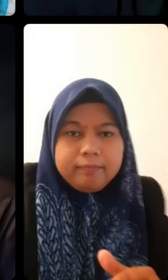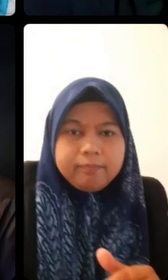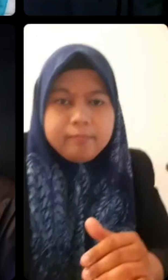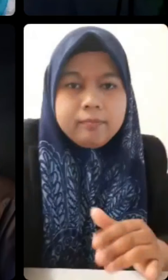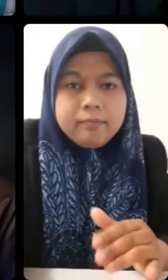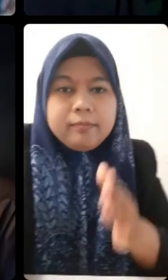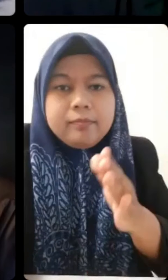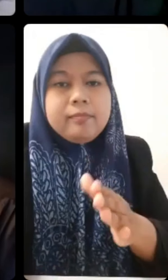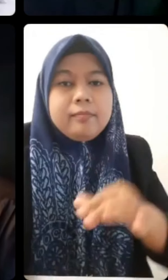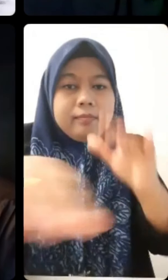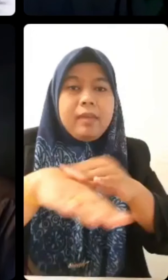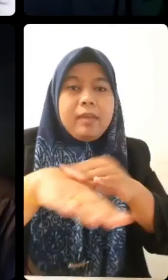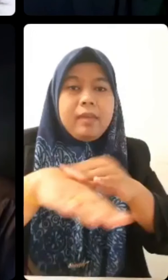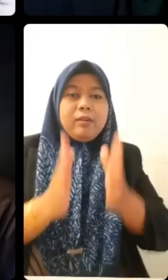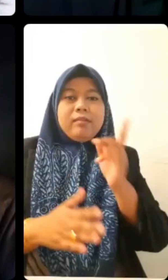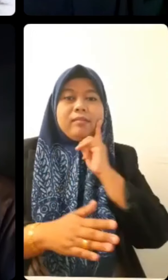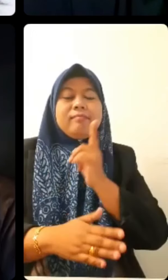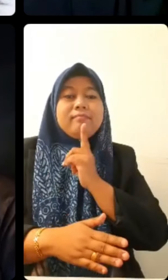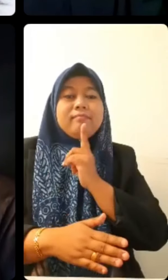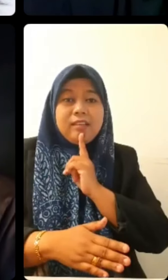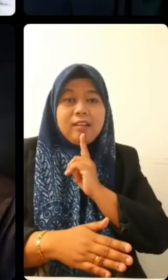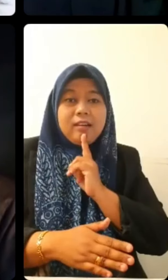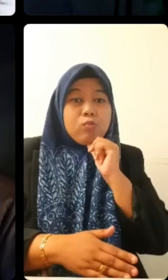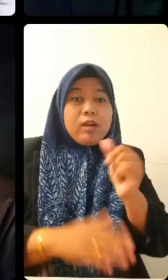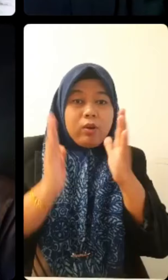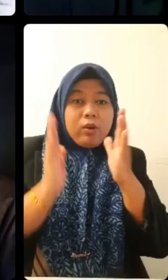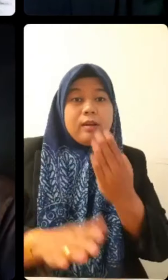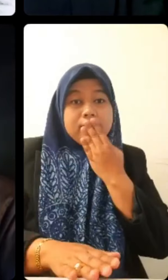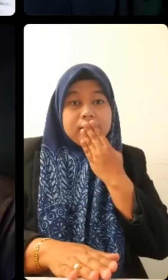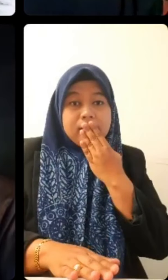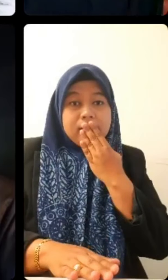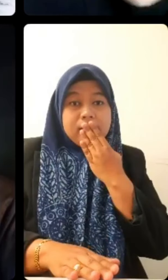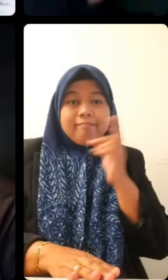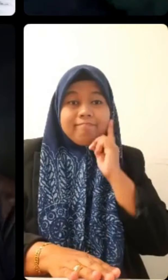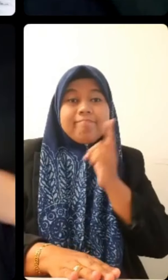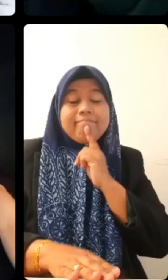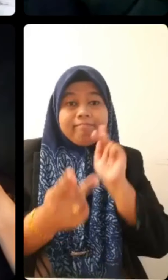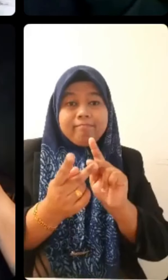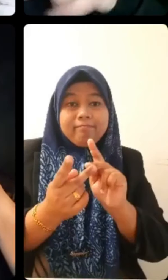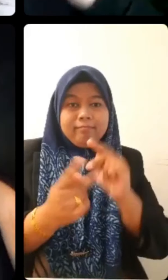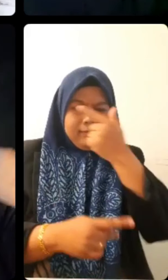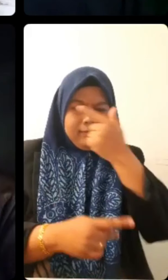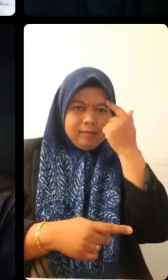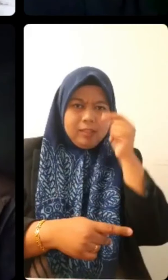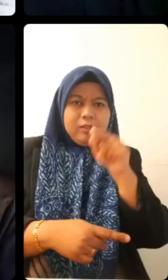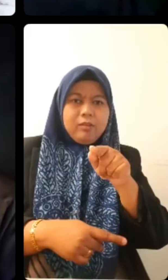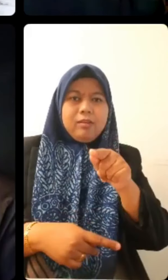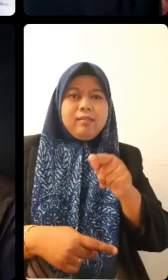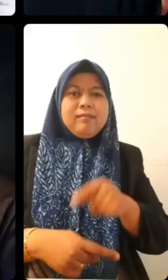pekak. Itu lebih sesuai untuk mereka. Okay. Sebab mereka ada peti suara. Peti suara mereka